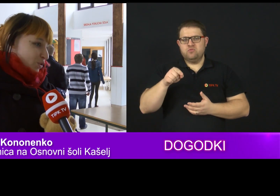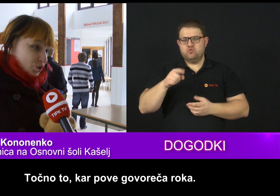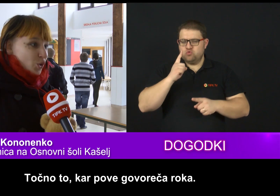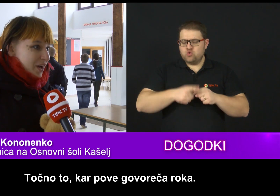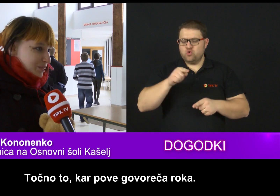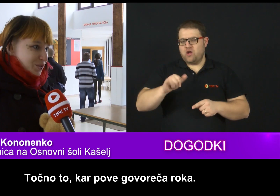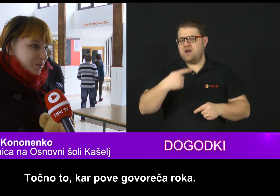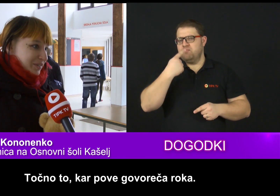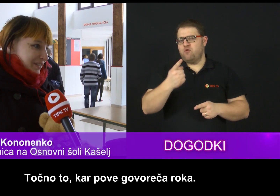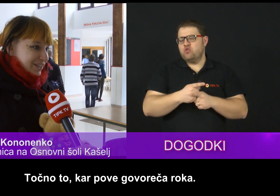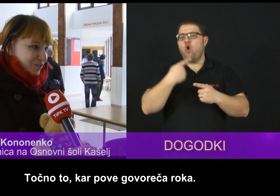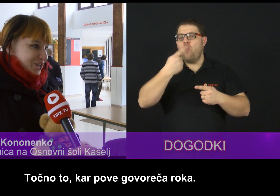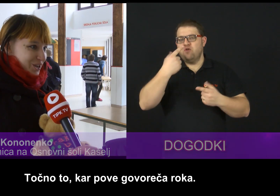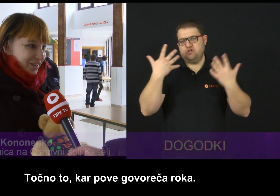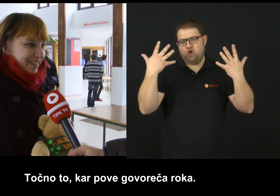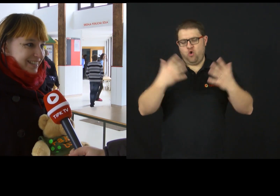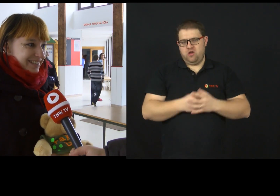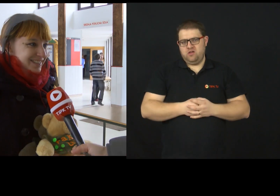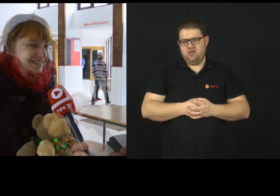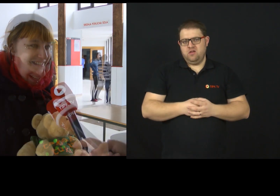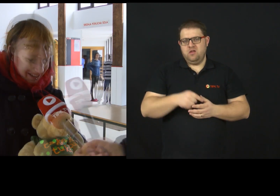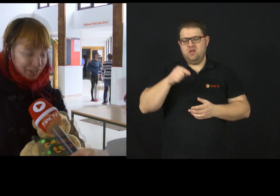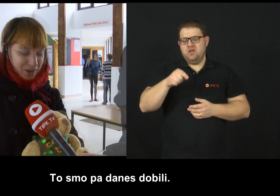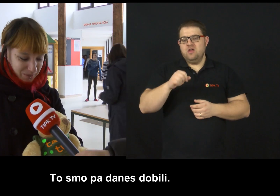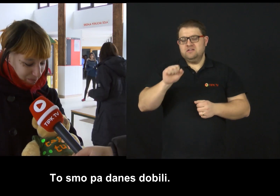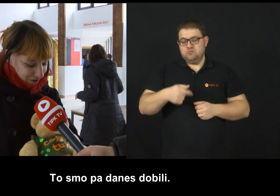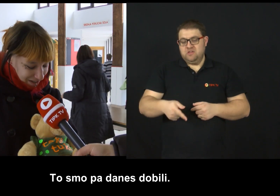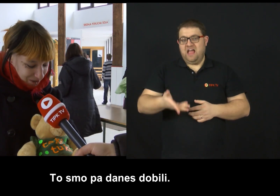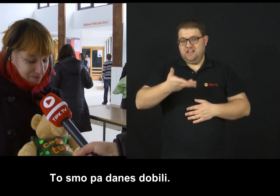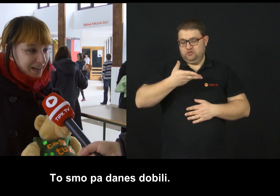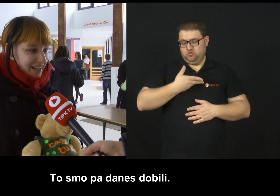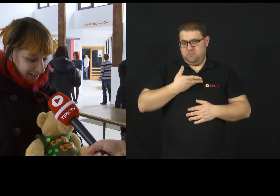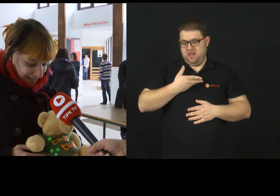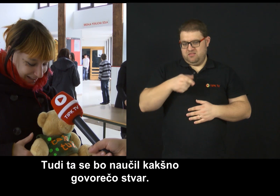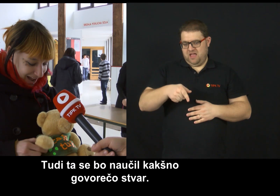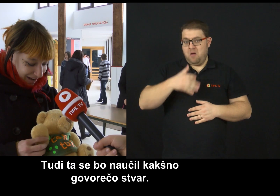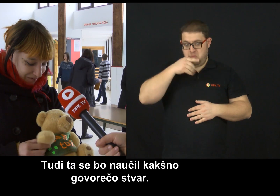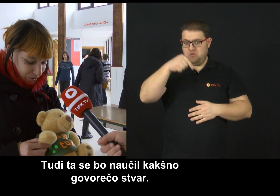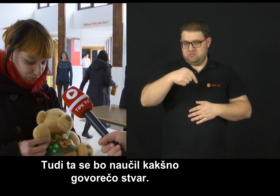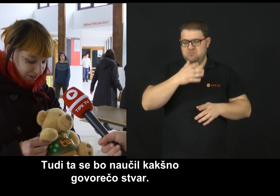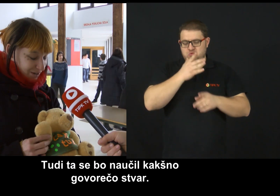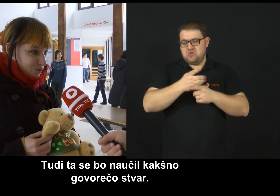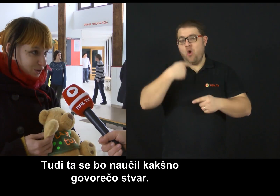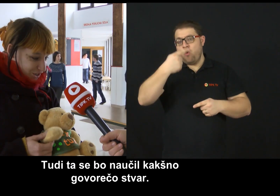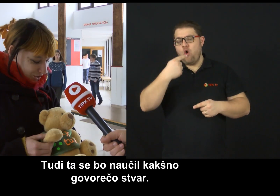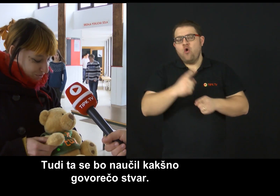Točno to, kar v bistvu povedi, govoreča roka. Tole smo pa danes dobili in tale bo tudi se naučil kakšno